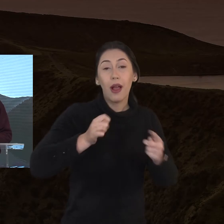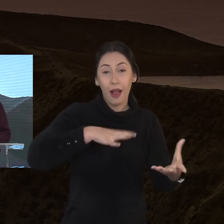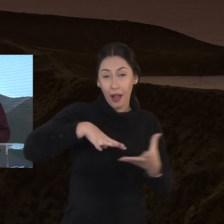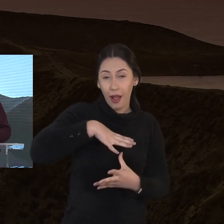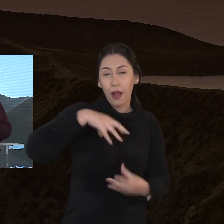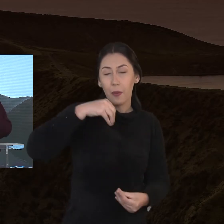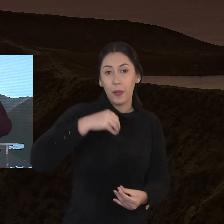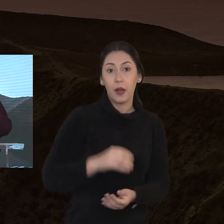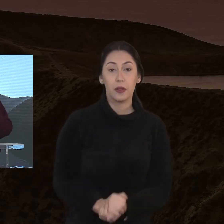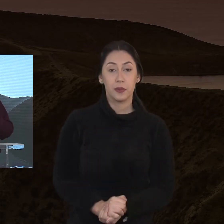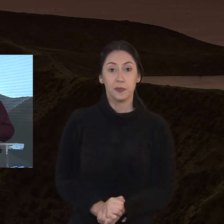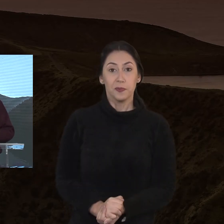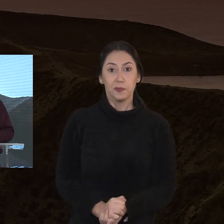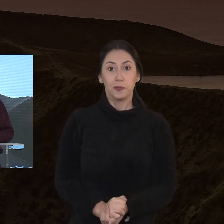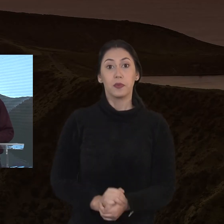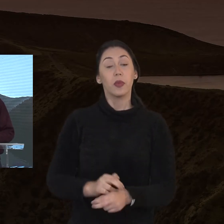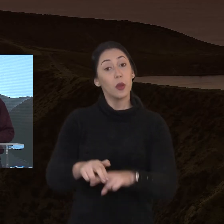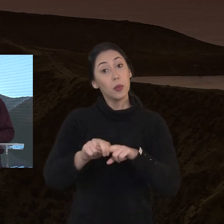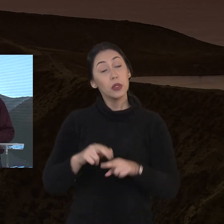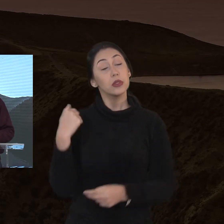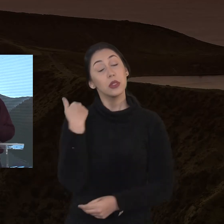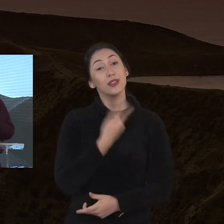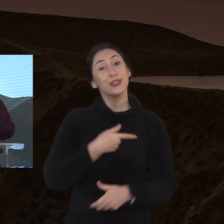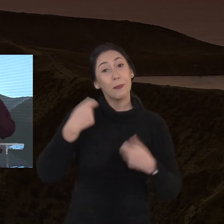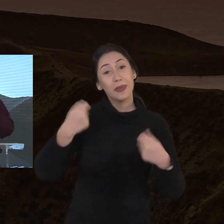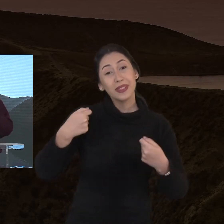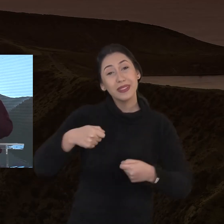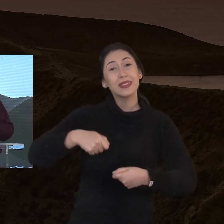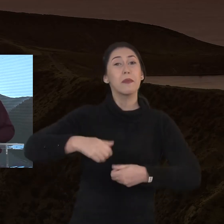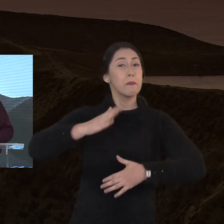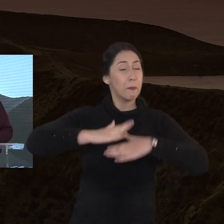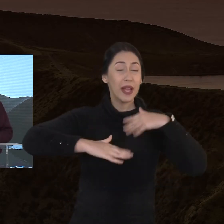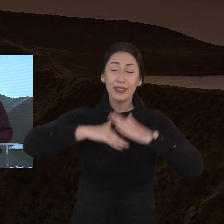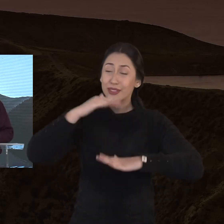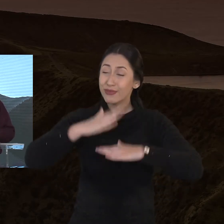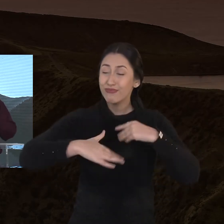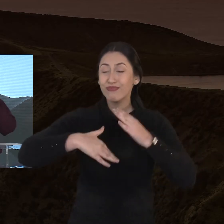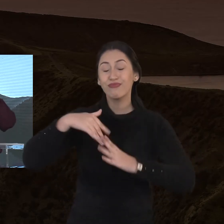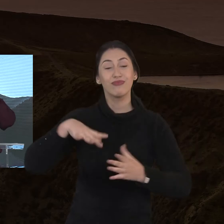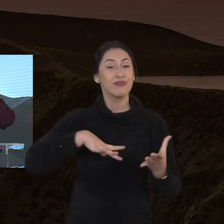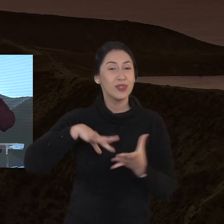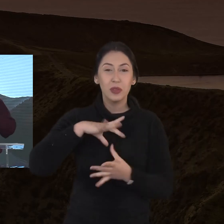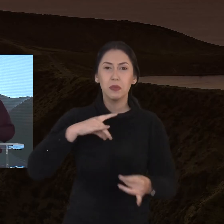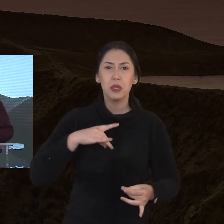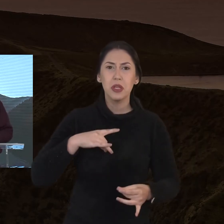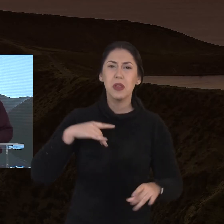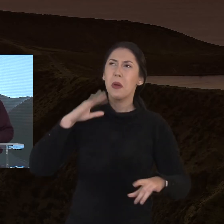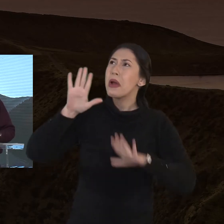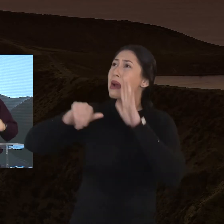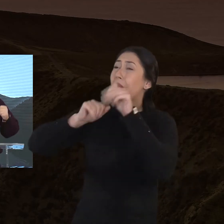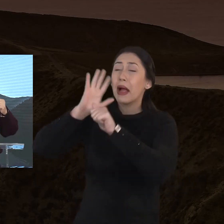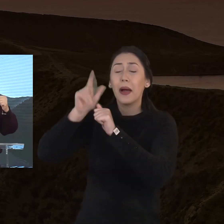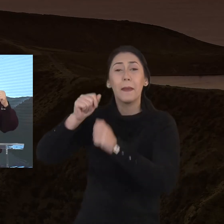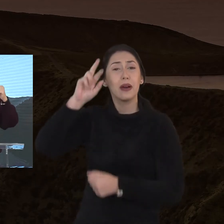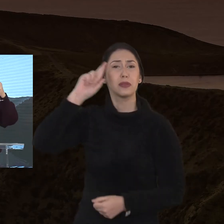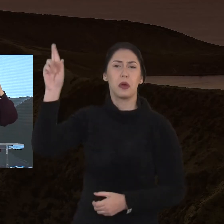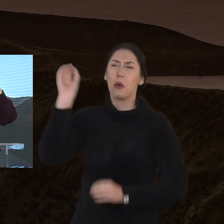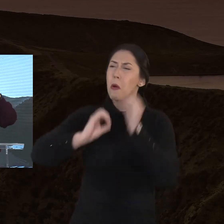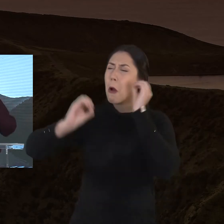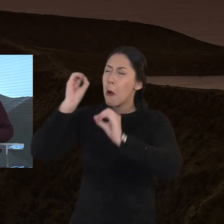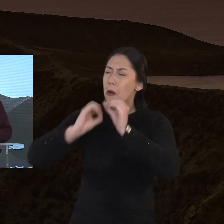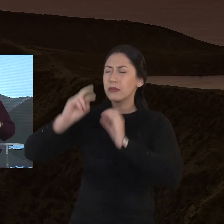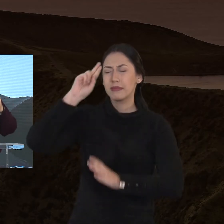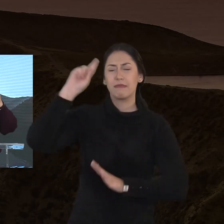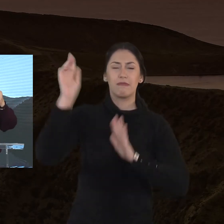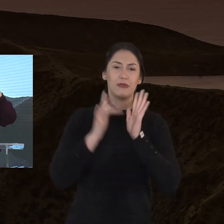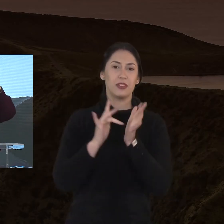irmãos nós falamos nós precisamos exercitar o nosso espírito precisamos desesperadamente nesse dia se invocar o nome do senhor ó senhor